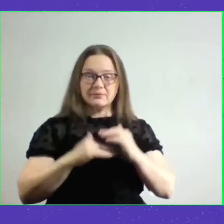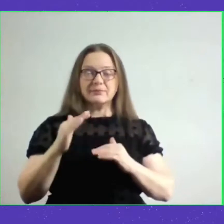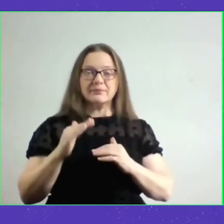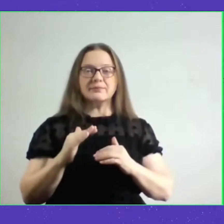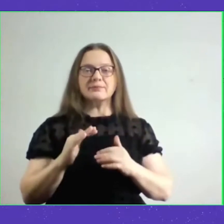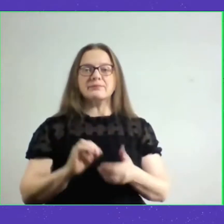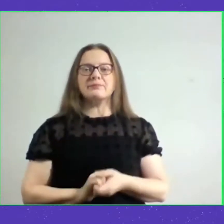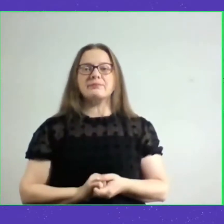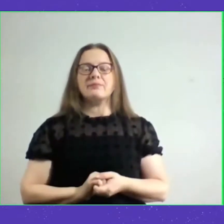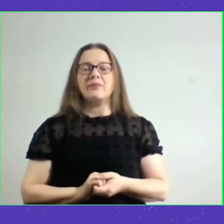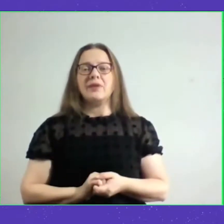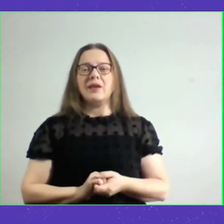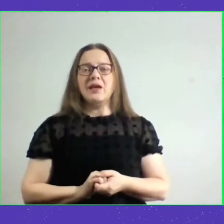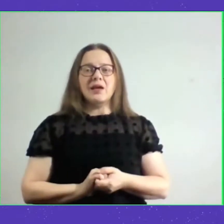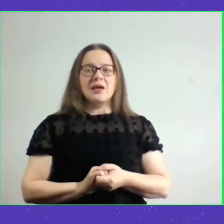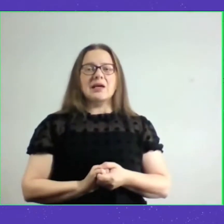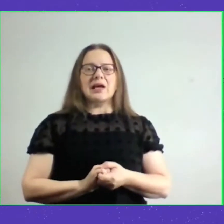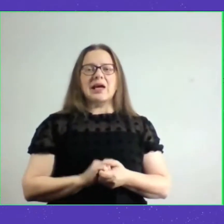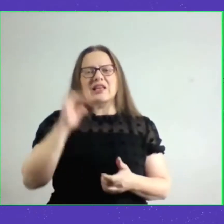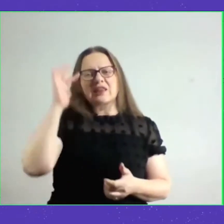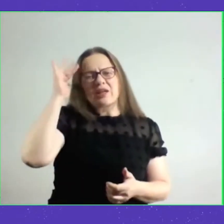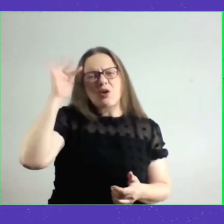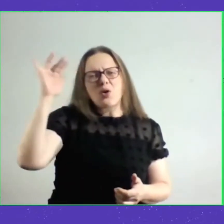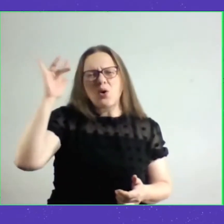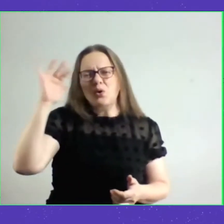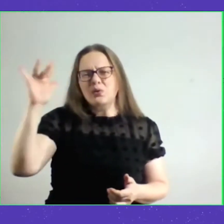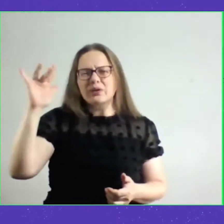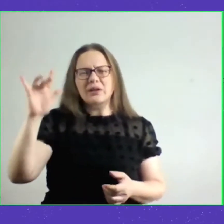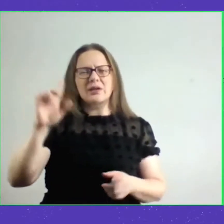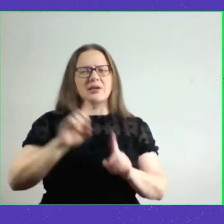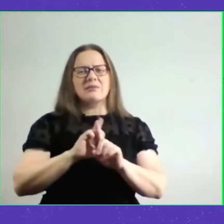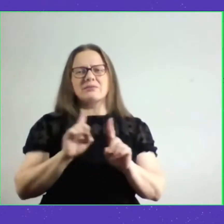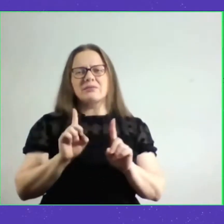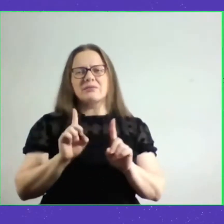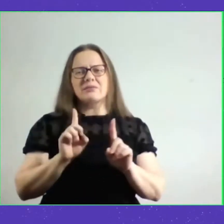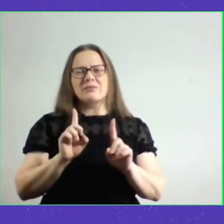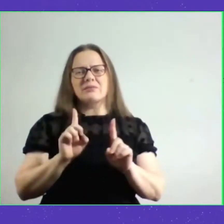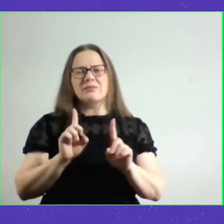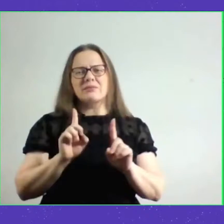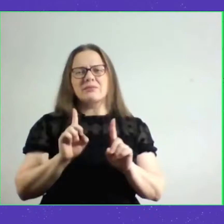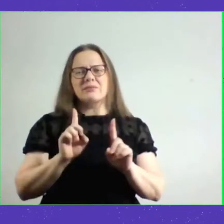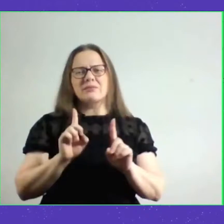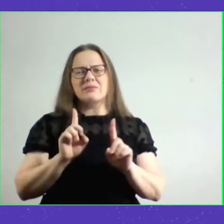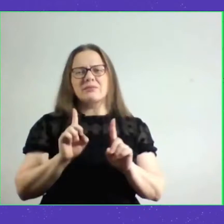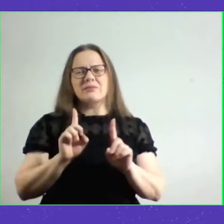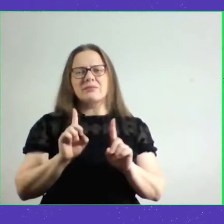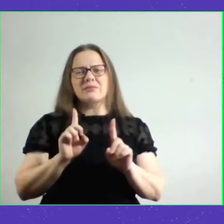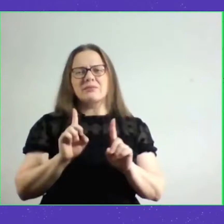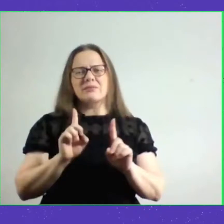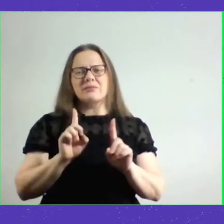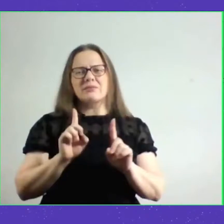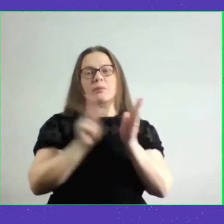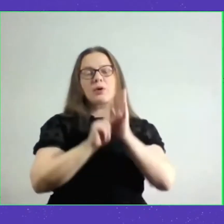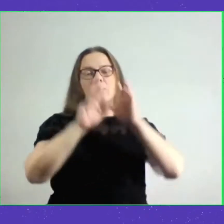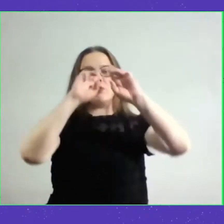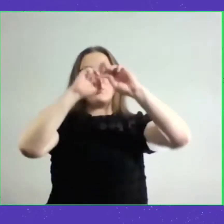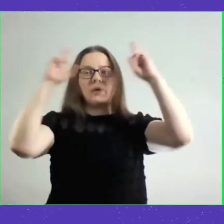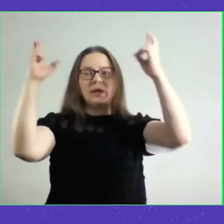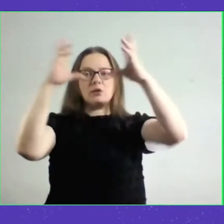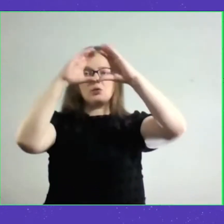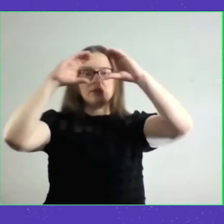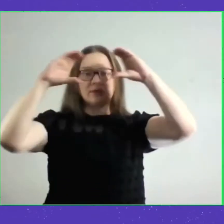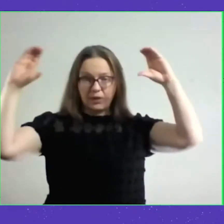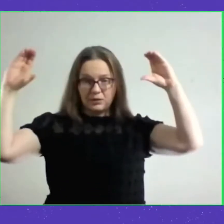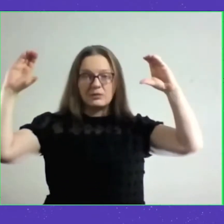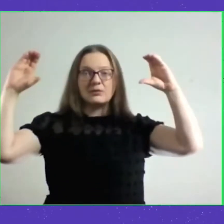realidade, ela é o conteúdo peculiar de algo, a essência de algo. A realidade do reino dos